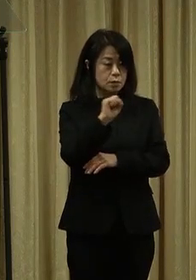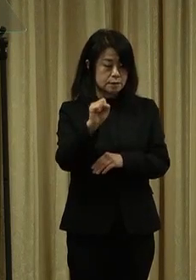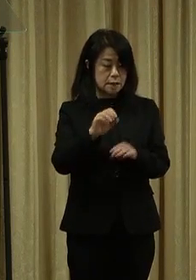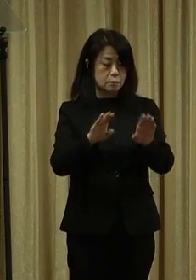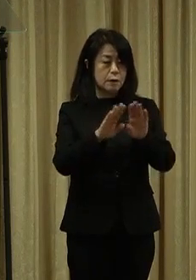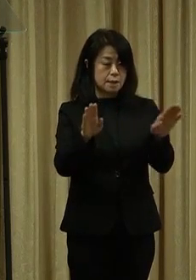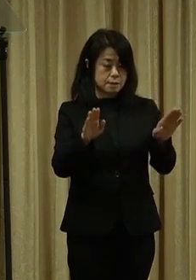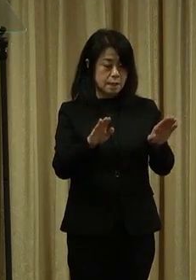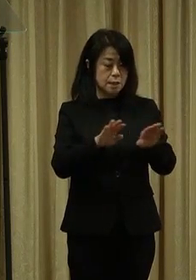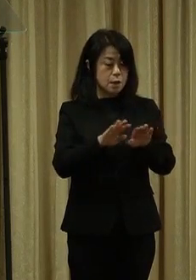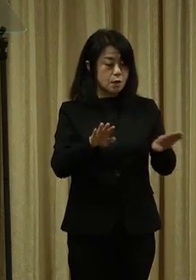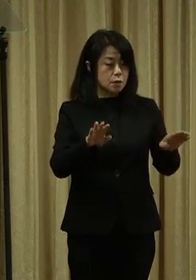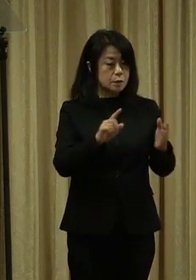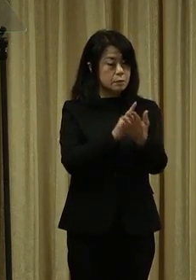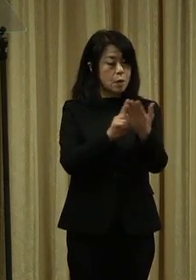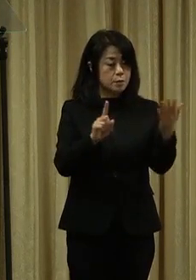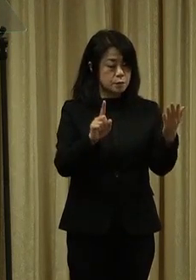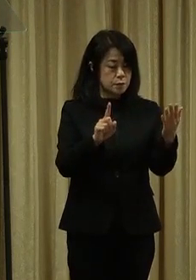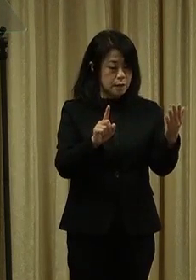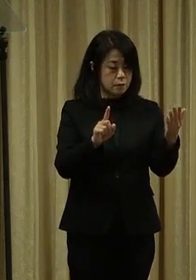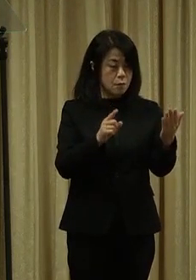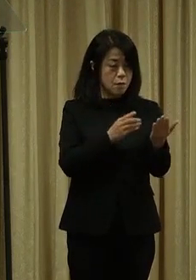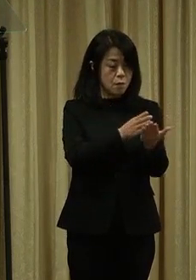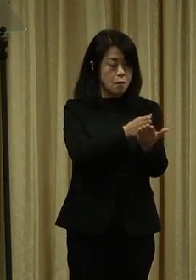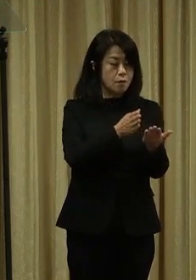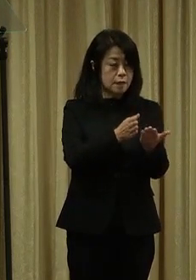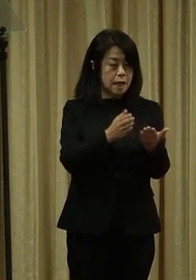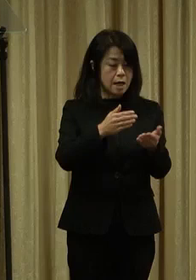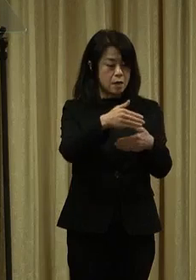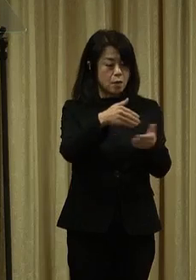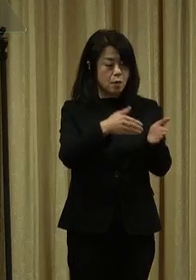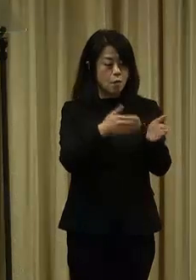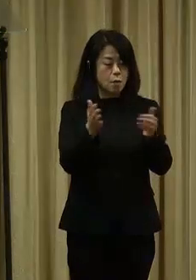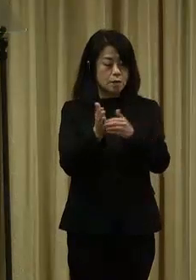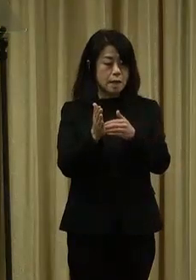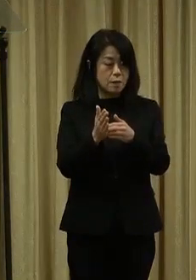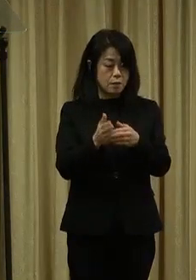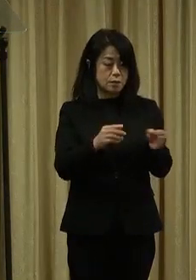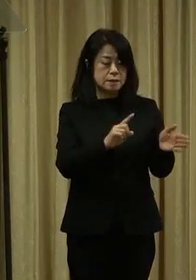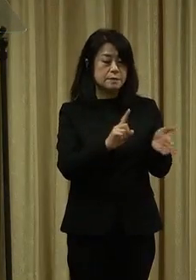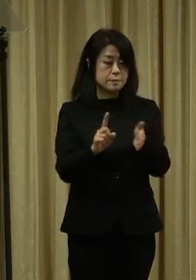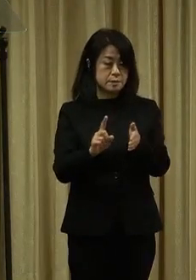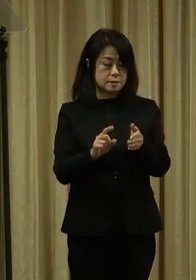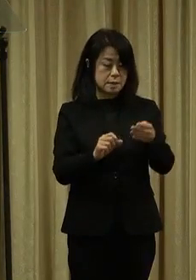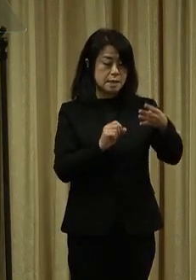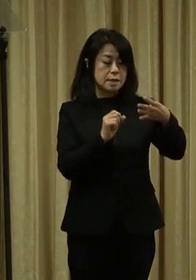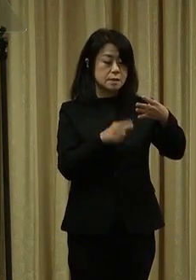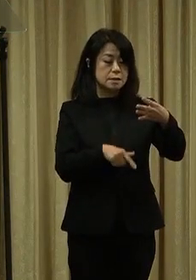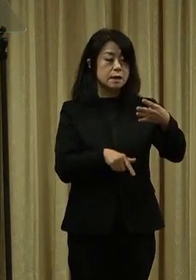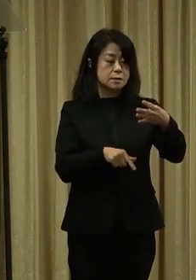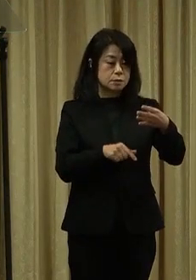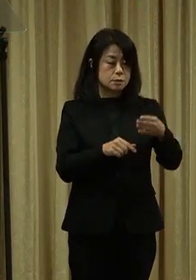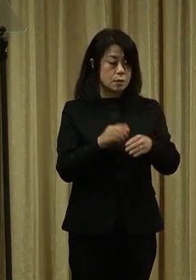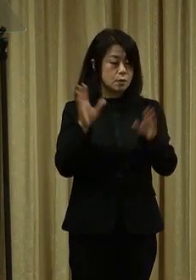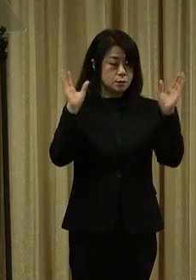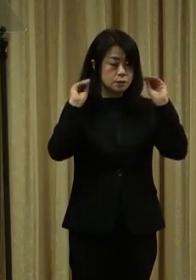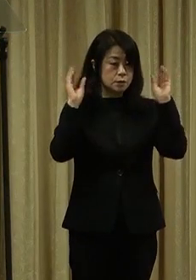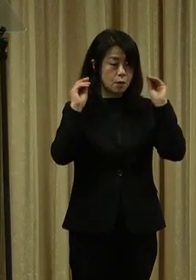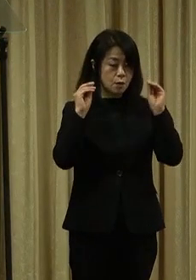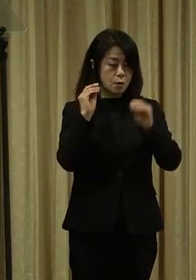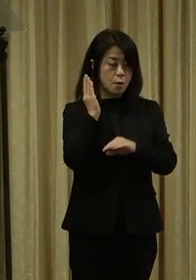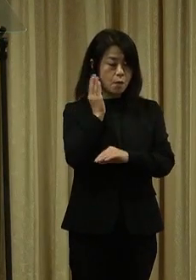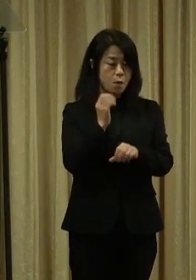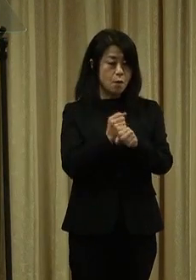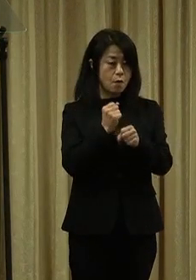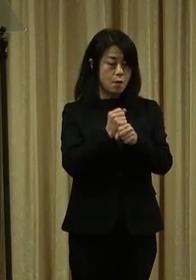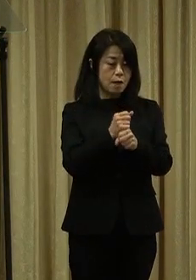児童生徒向けのコーナーを整備いたします。さらに今年4月の県立大学情報工学部の開設に伴